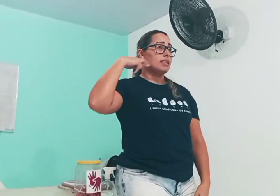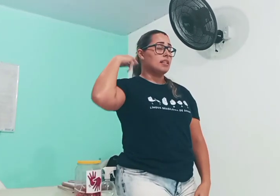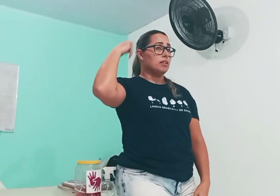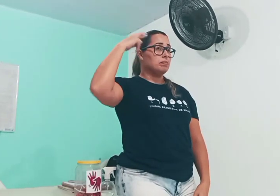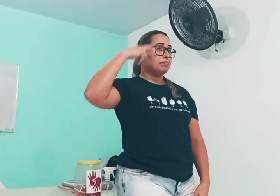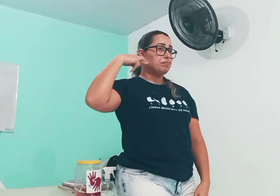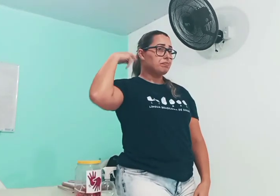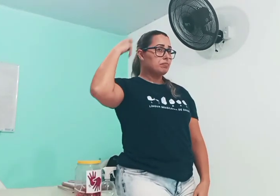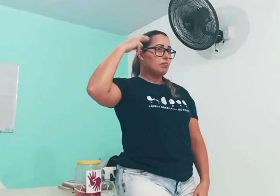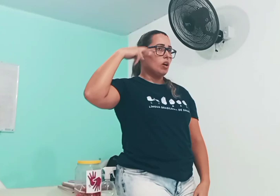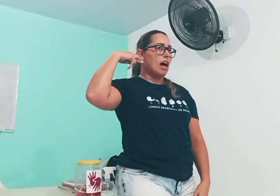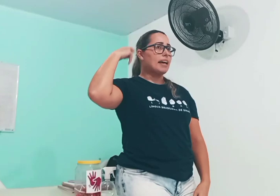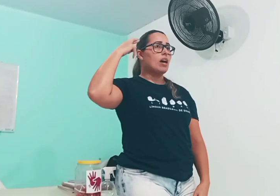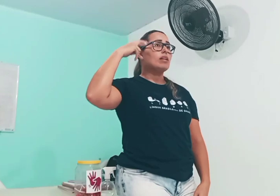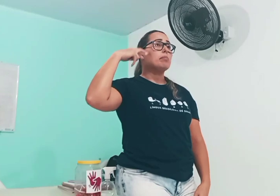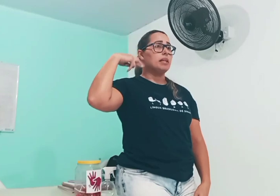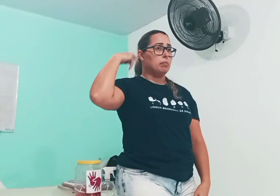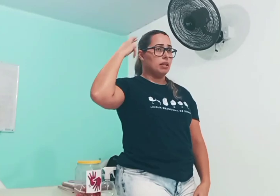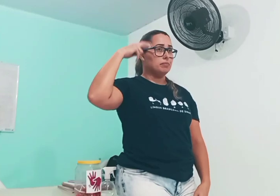aqui. Raquel da Bíblia.